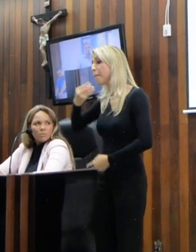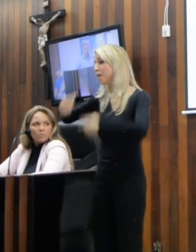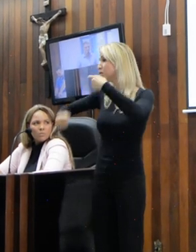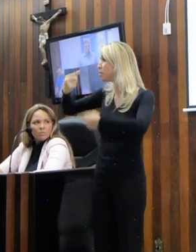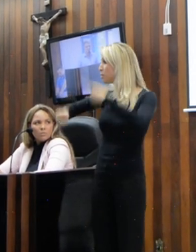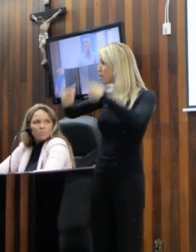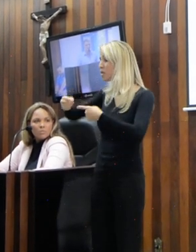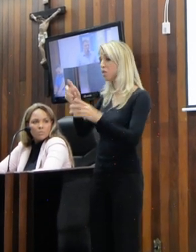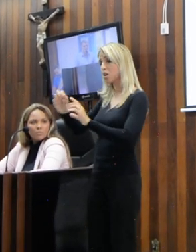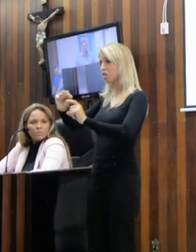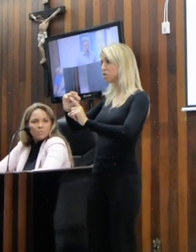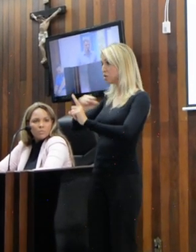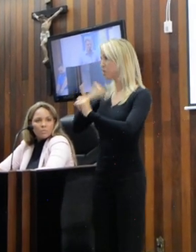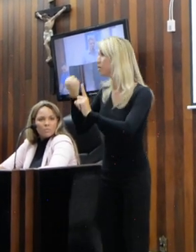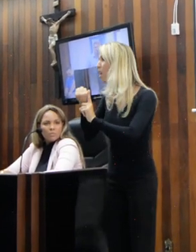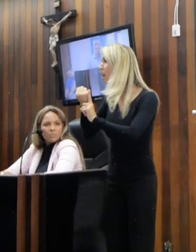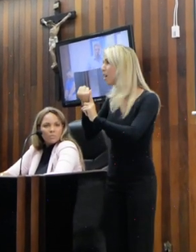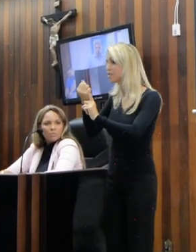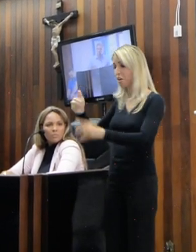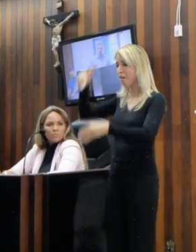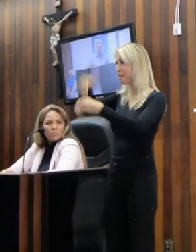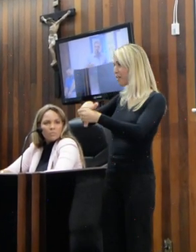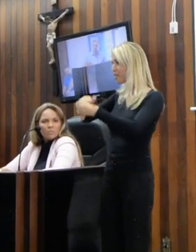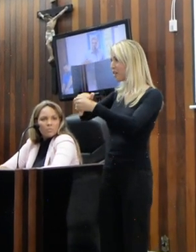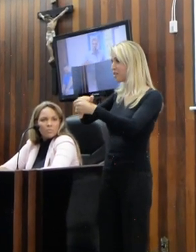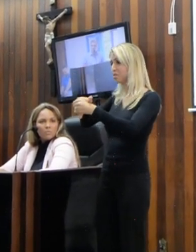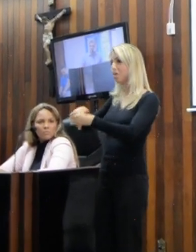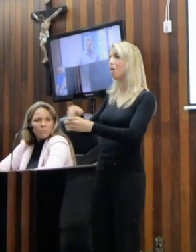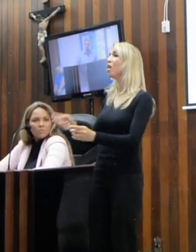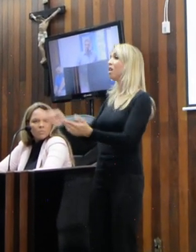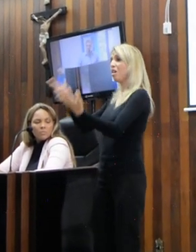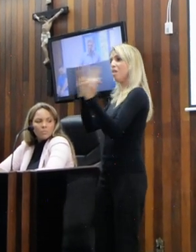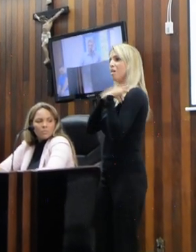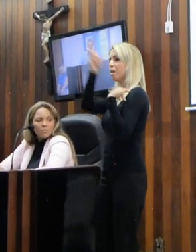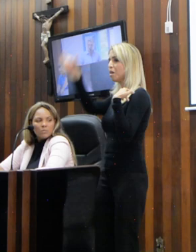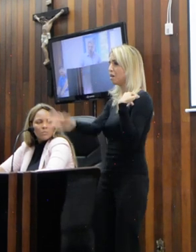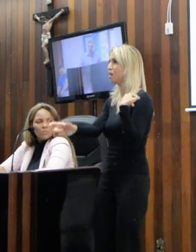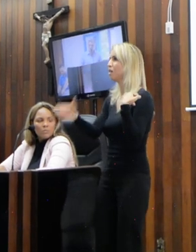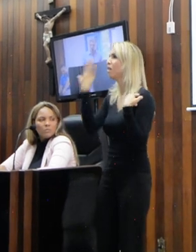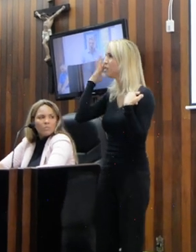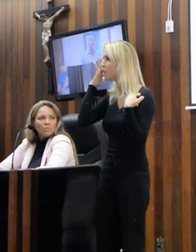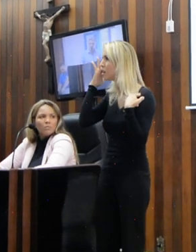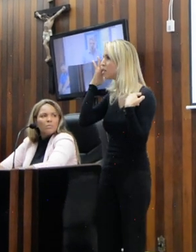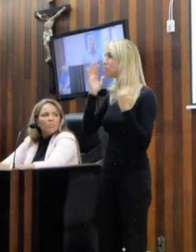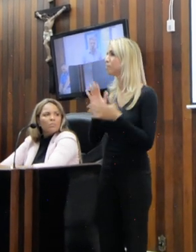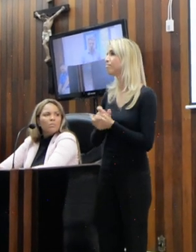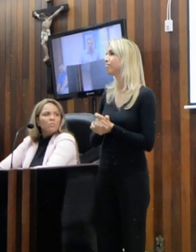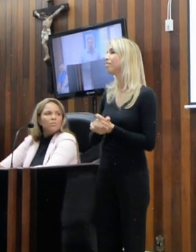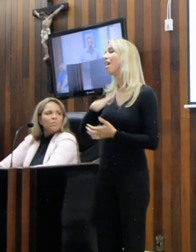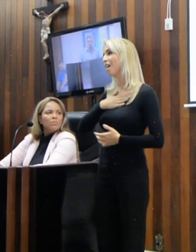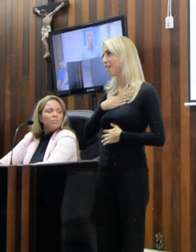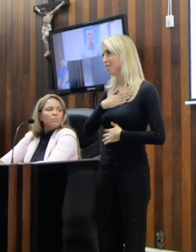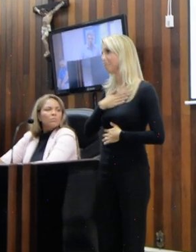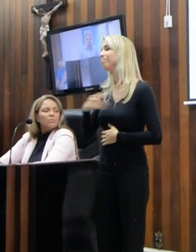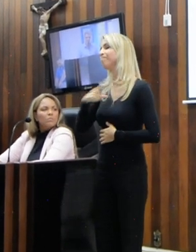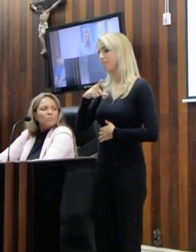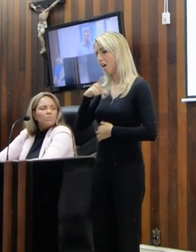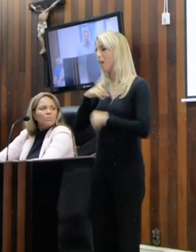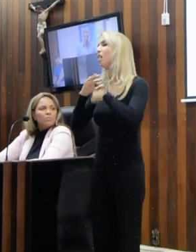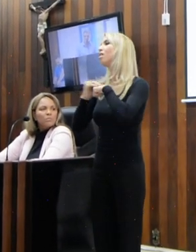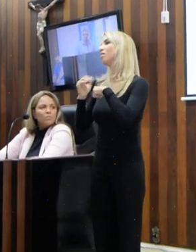representá-las. É esse o cuidado que eu tenho aqui, senhores vereadores, todos aqui